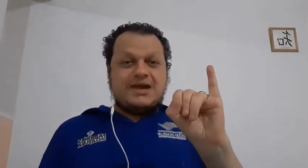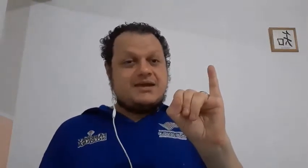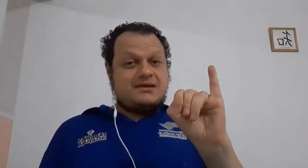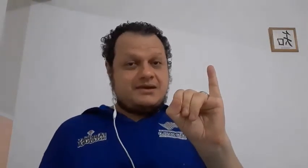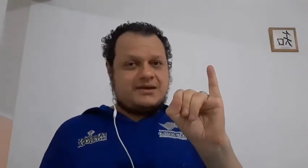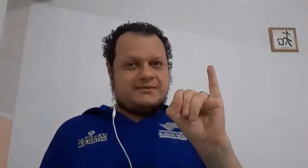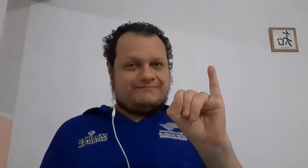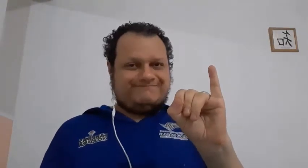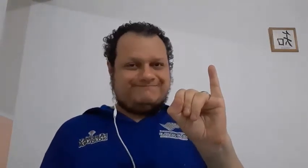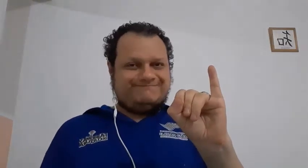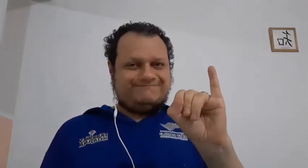I.